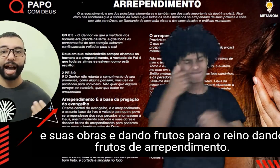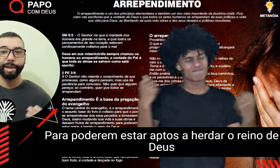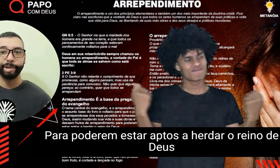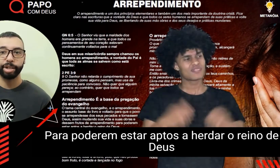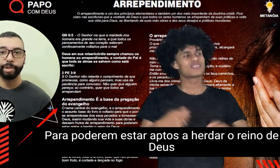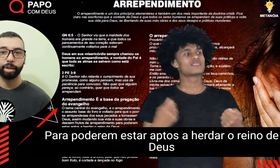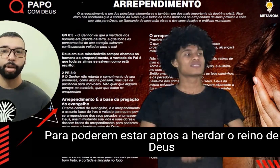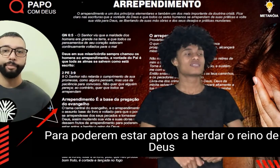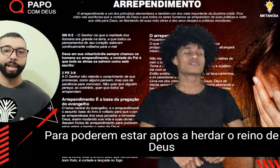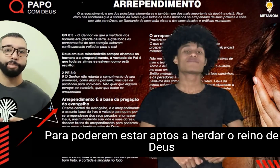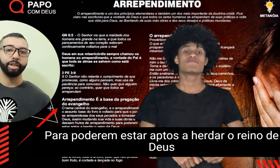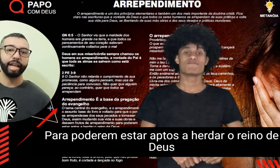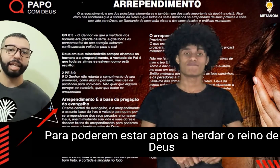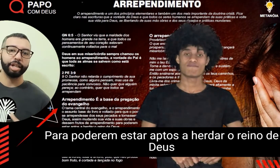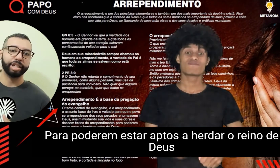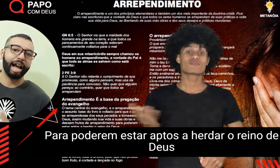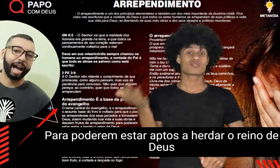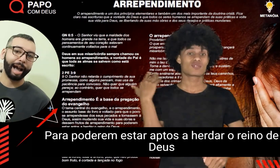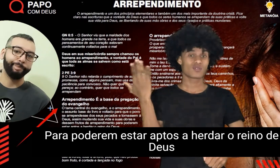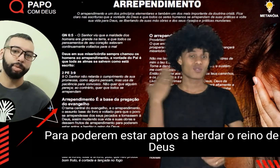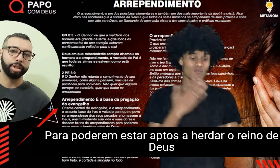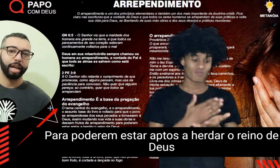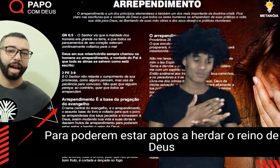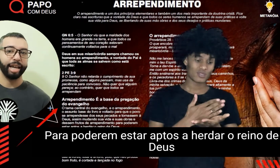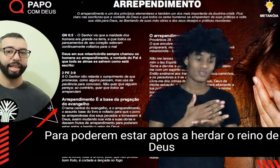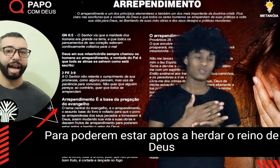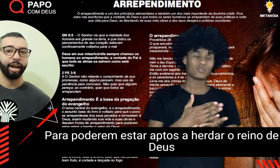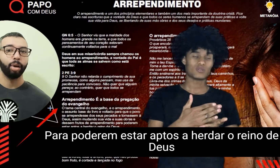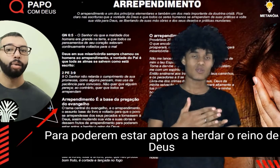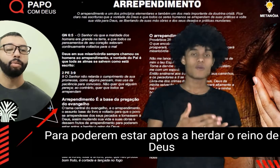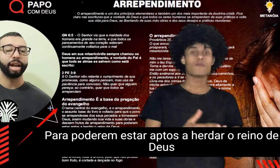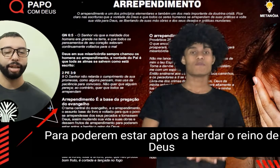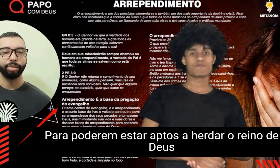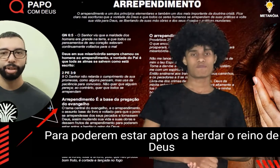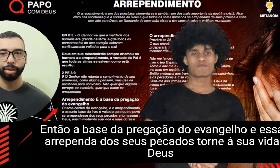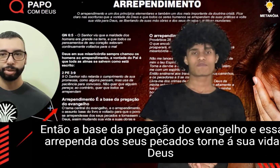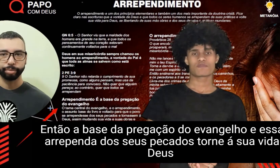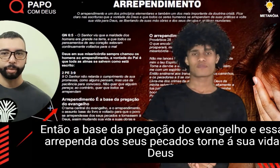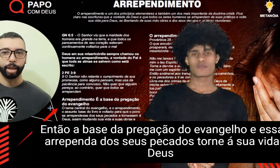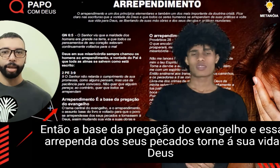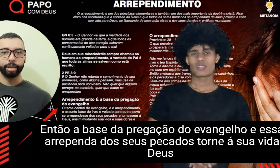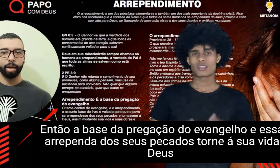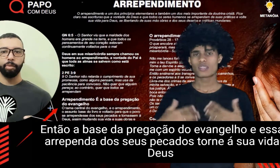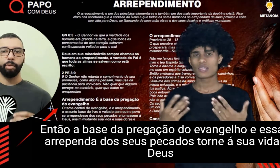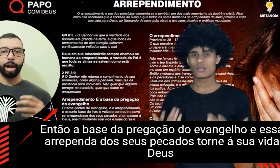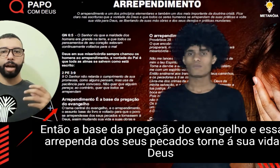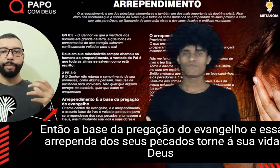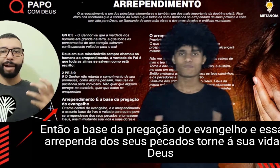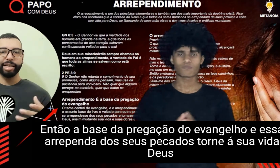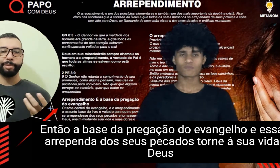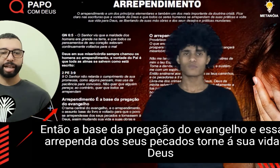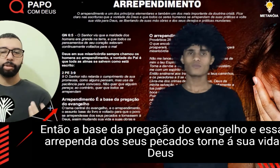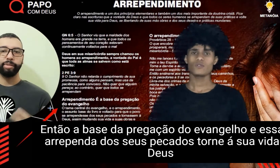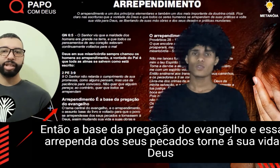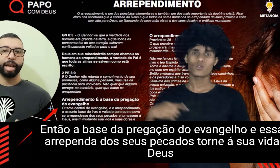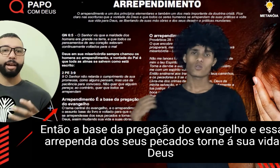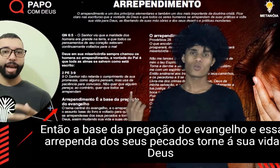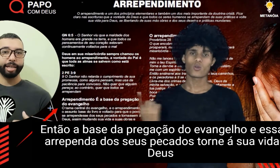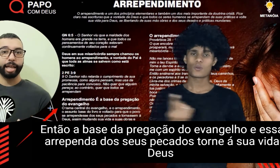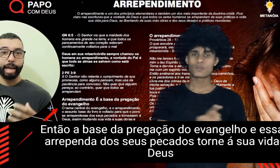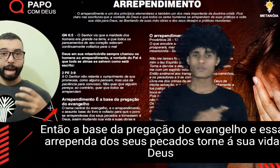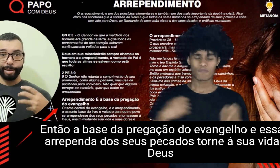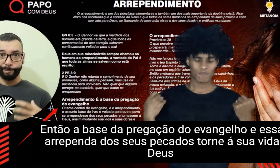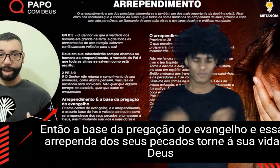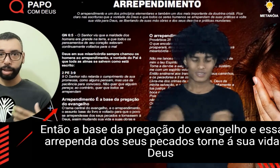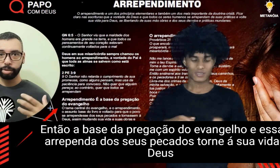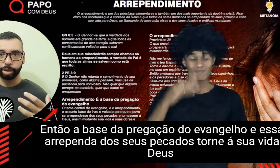de arrependimento, para poderem estar aptos a herdar o reino de Deus. Então, a base da pregação do Evangelho é